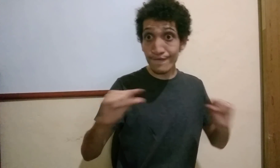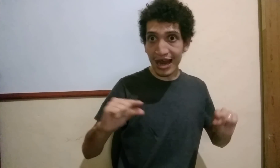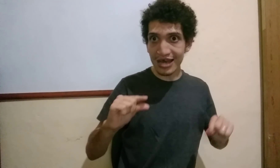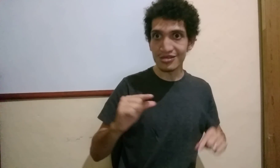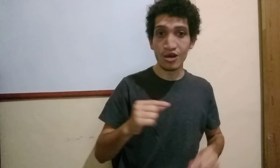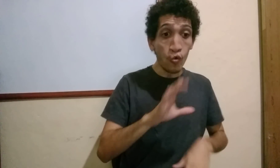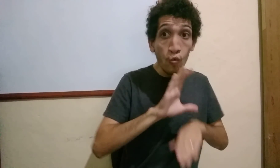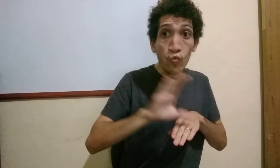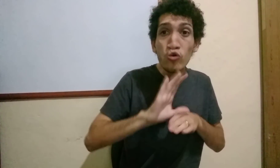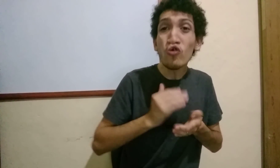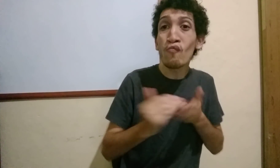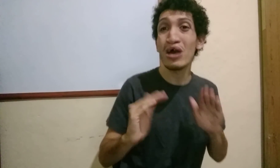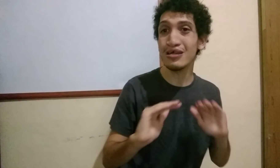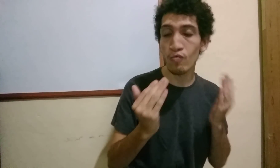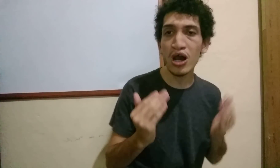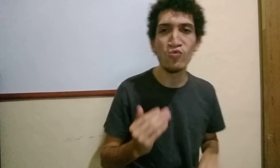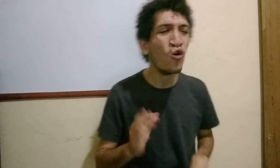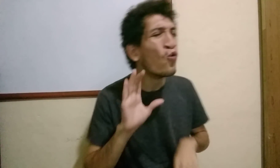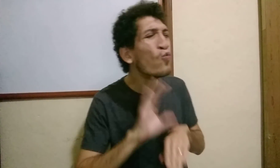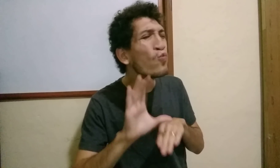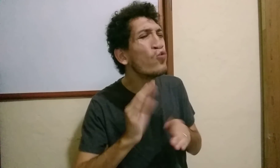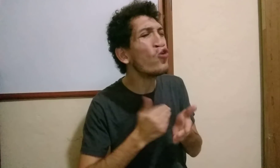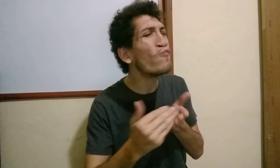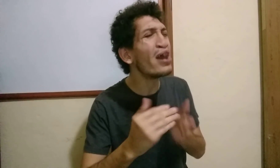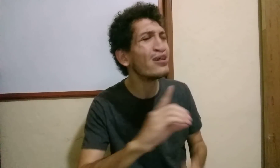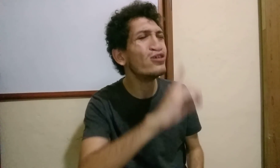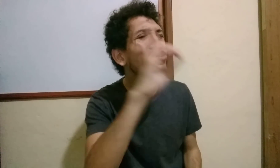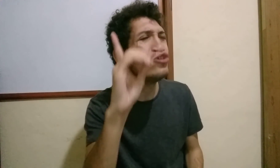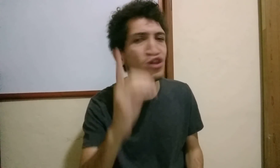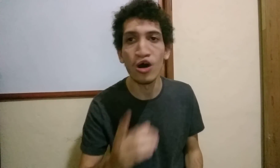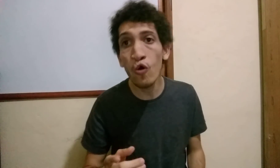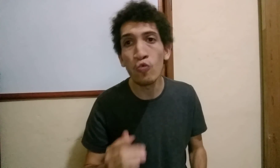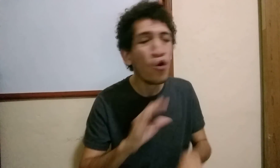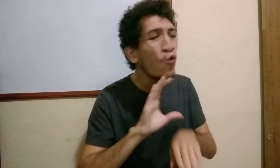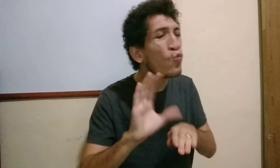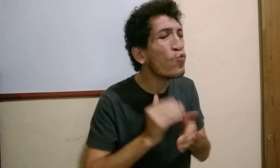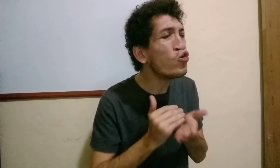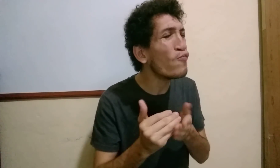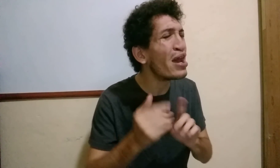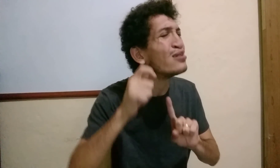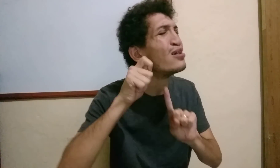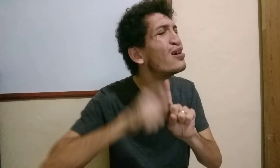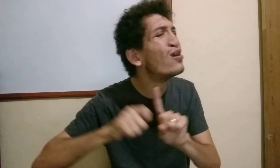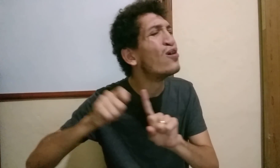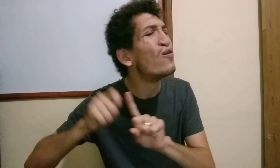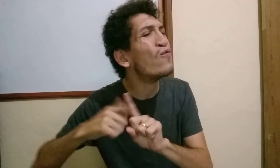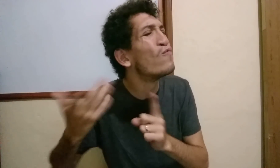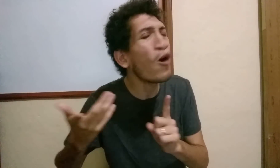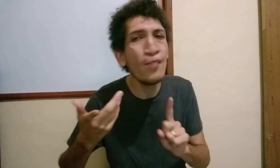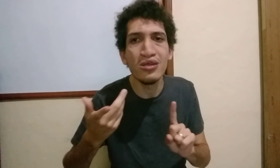praia! O curso começa quando! O curso começa! Em IA! Ou! O curso começa! Qual mês!